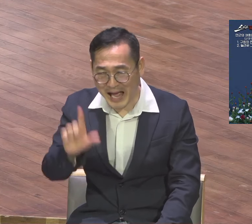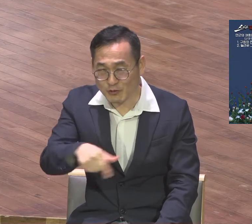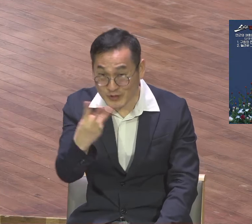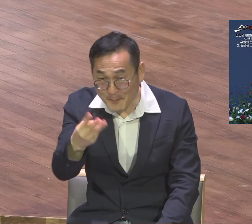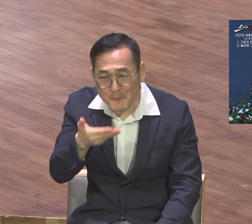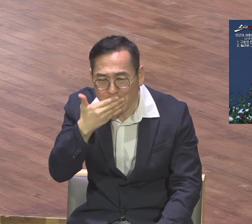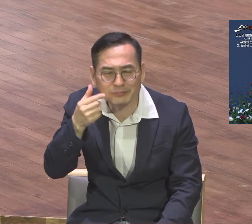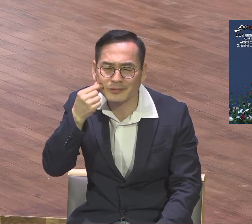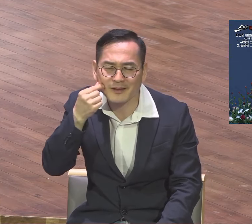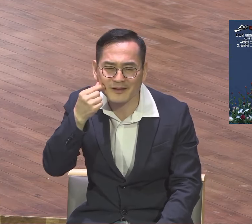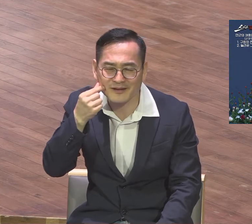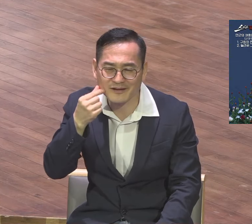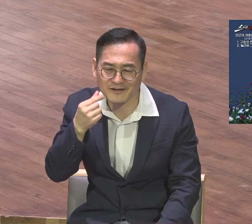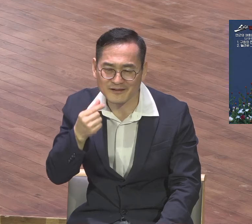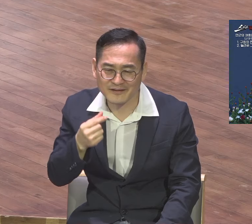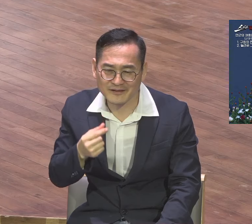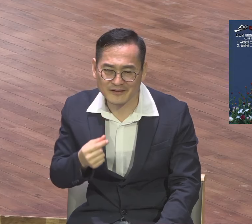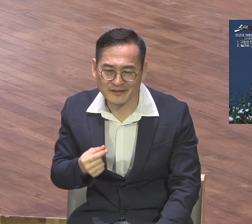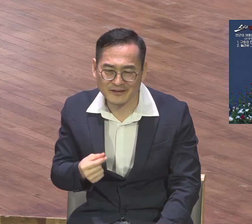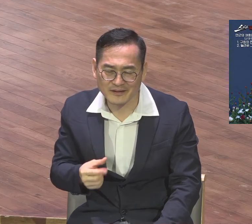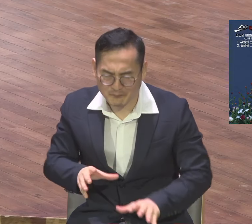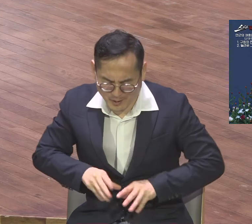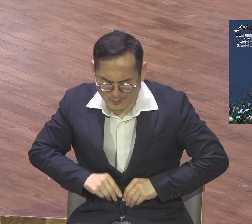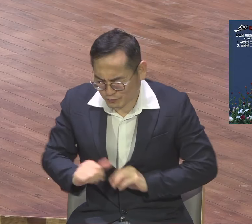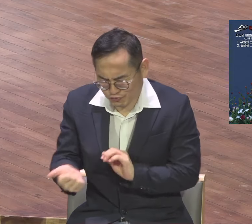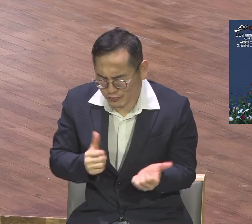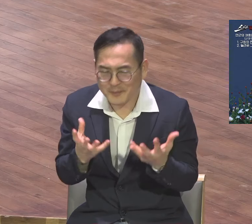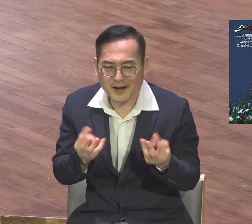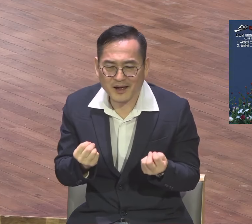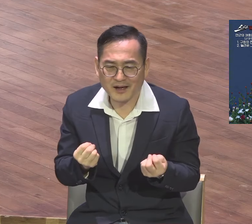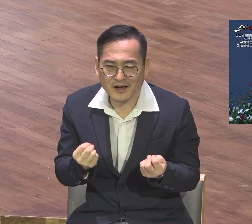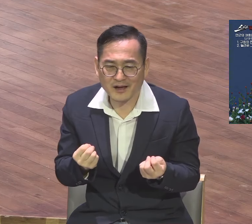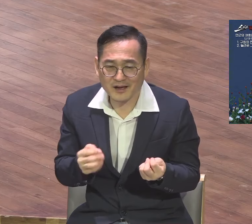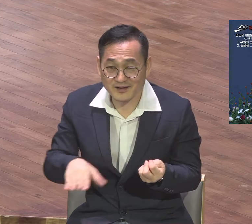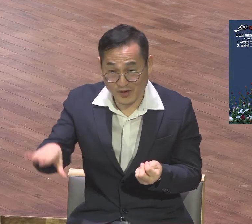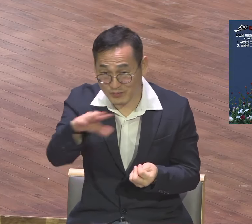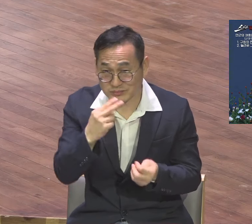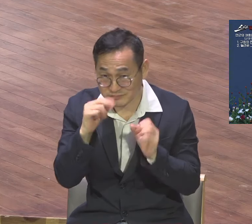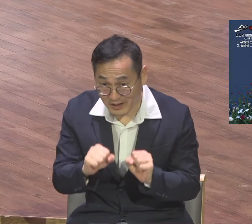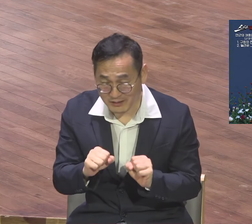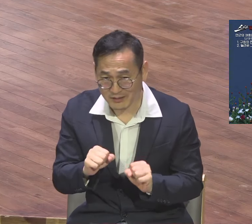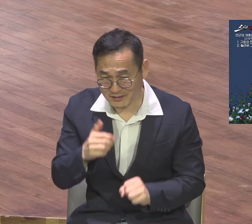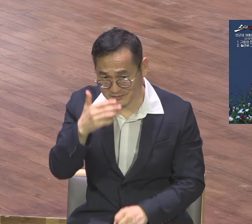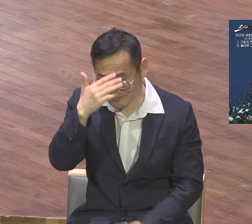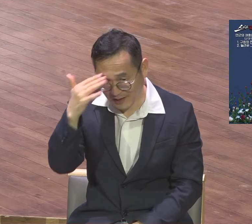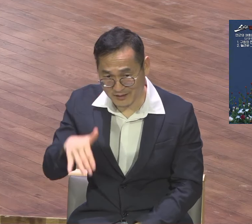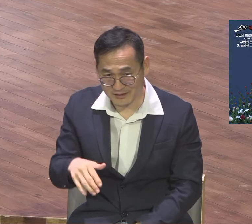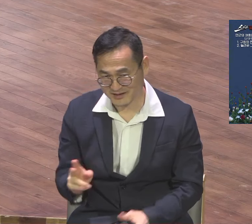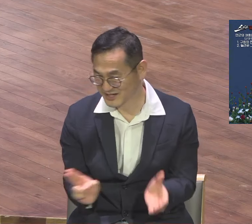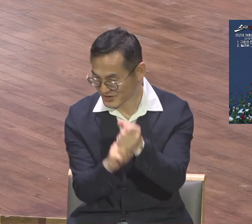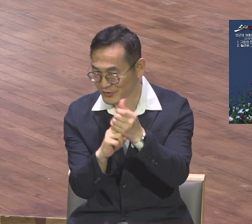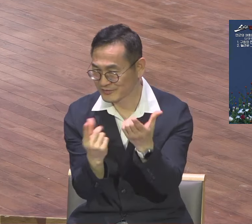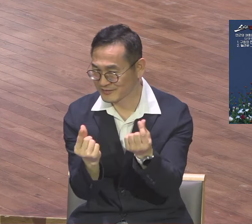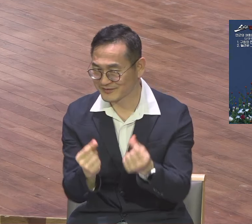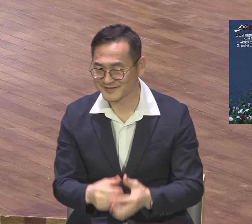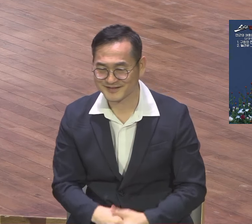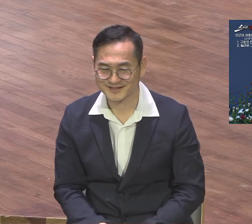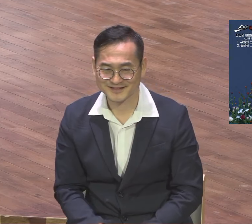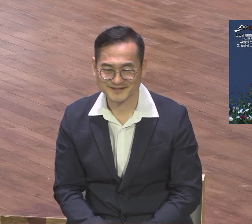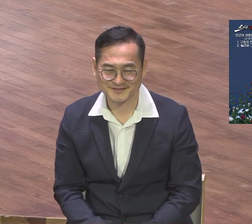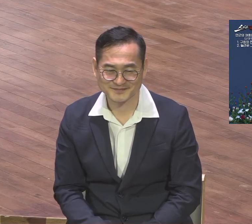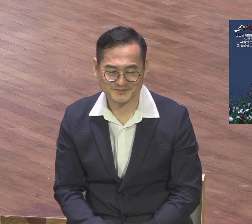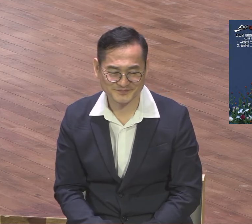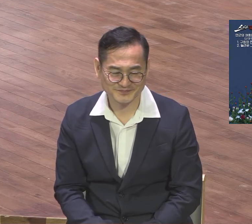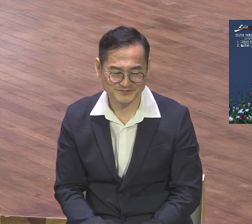어마어마하게 죽기도 하고요. 여러분이 살아남아 있는 게 이게 보통 기적이 아니요.